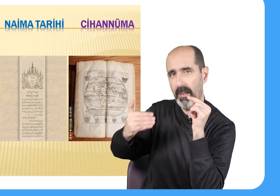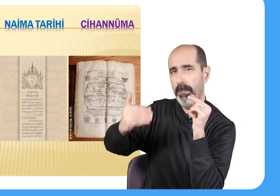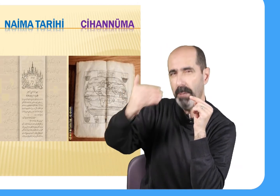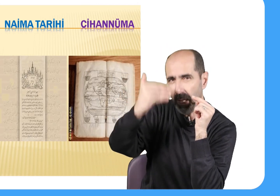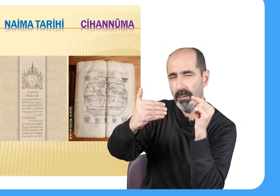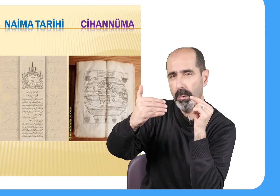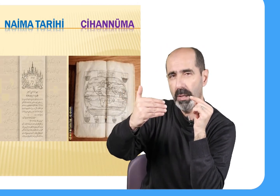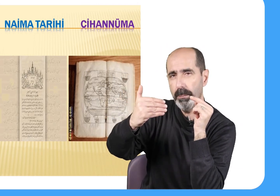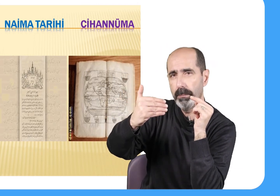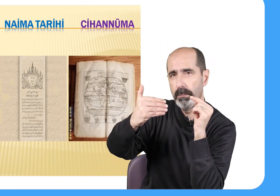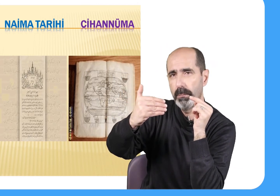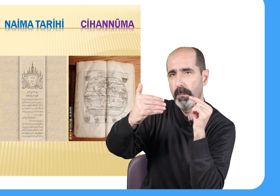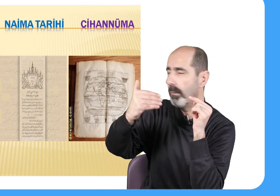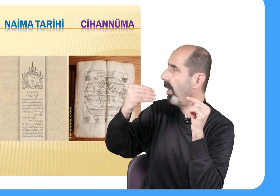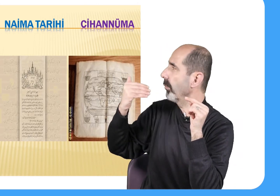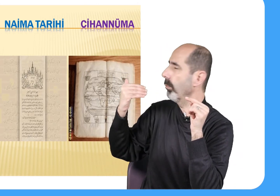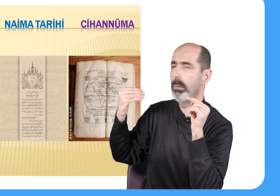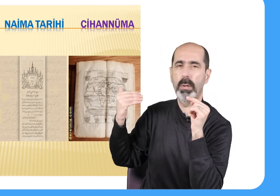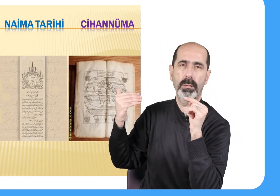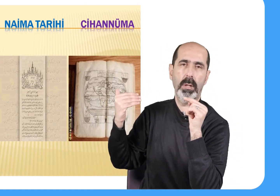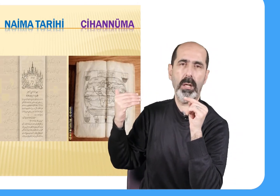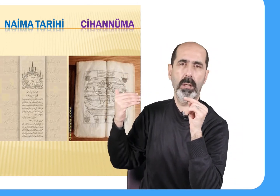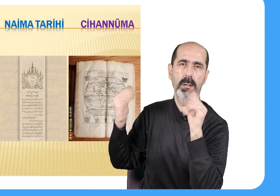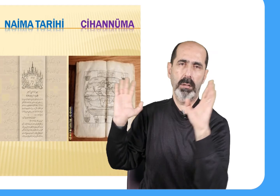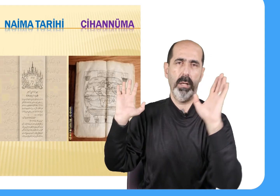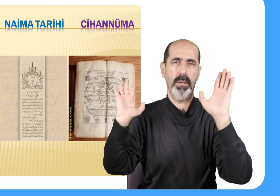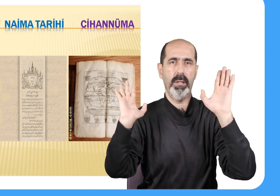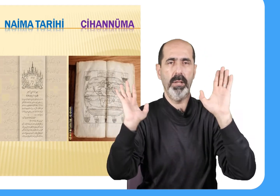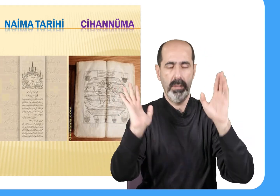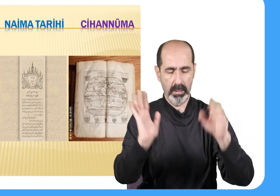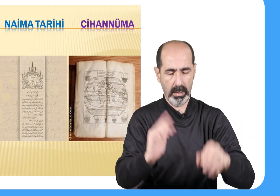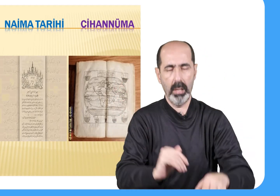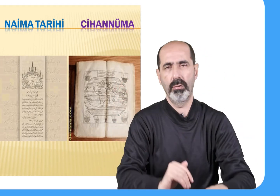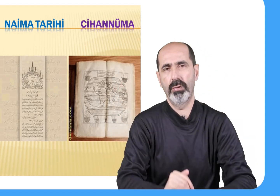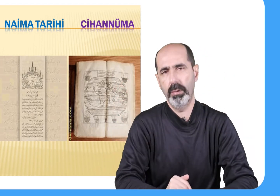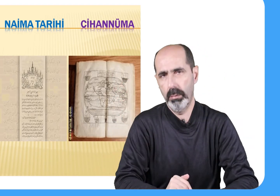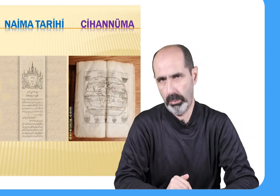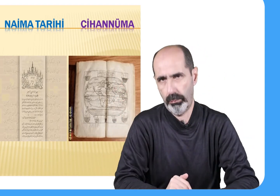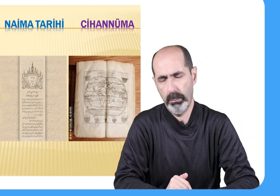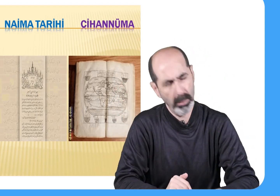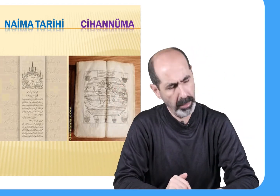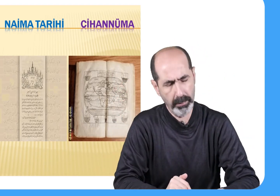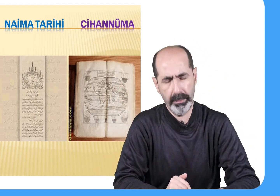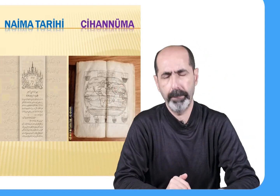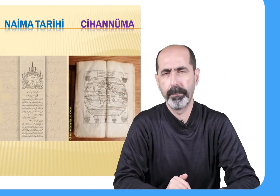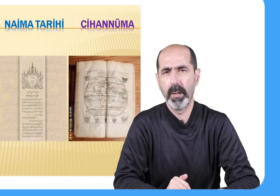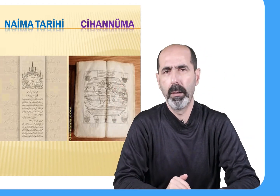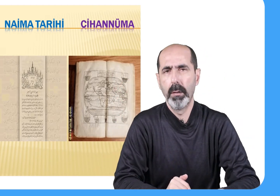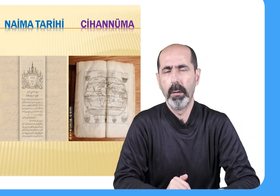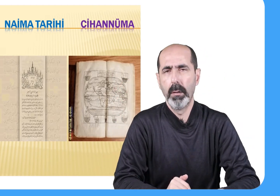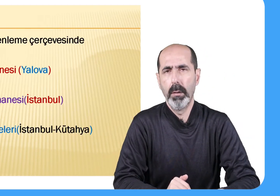ilk başladı Bir daha söyleyip One kulunu kat olarak artık yerini almıştır göz var